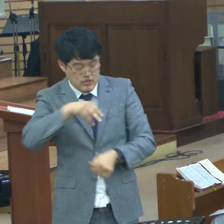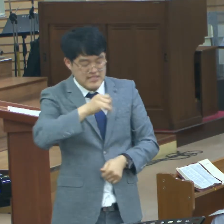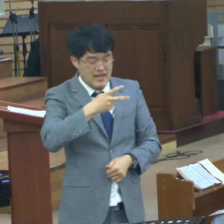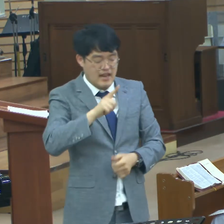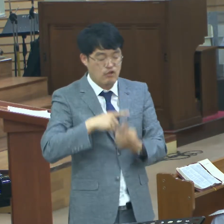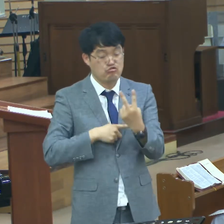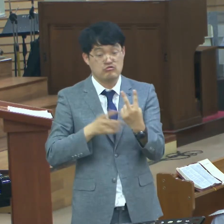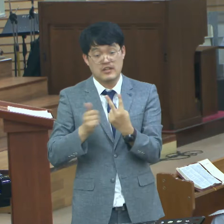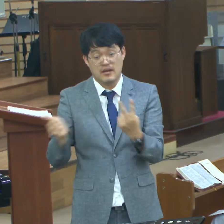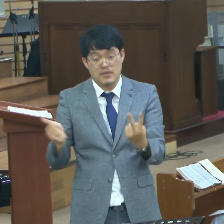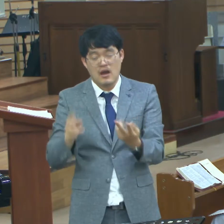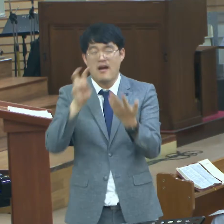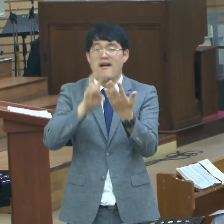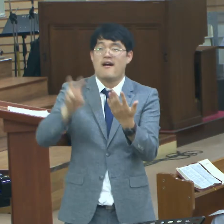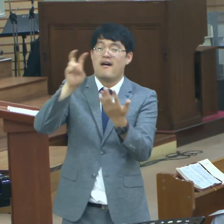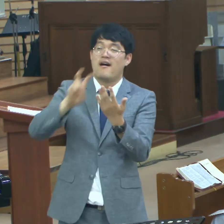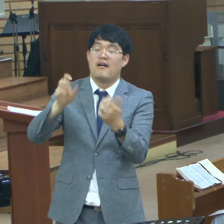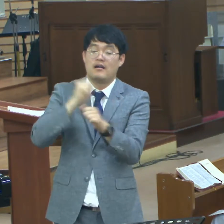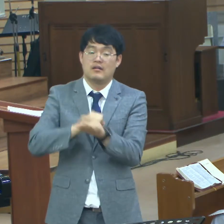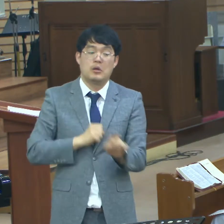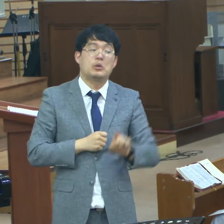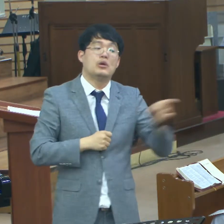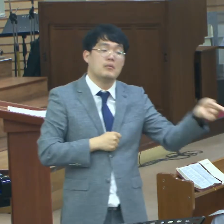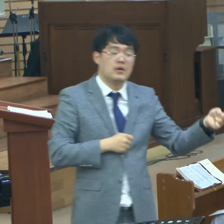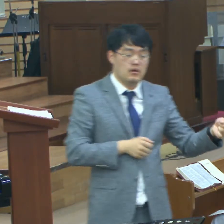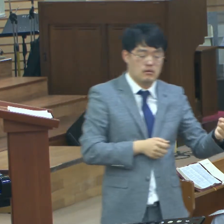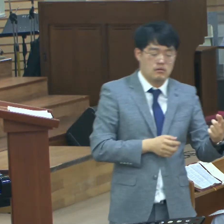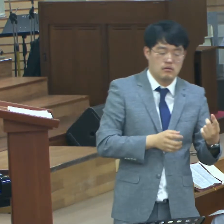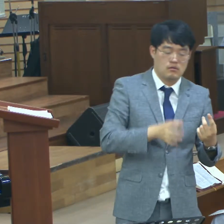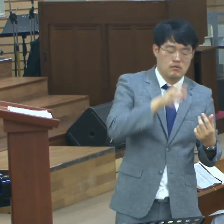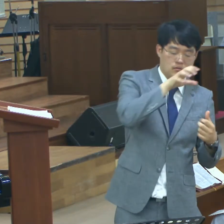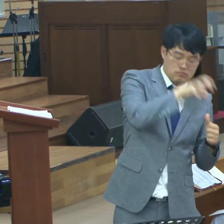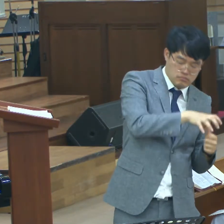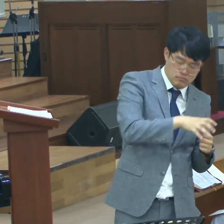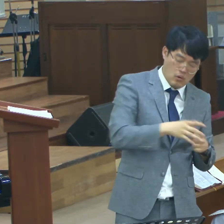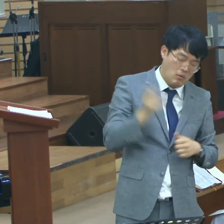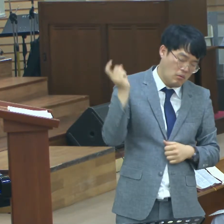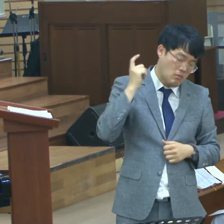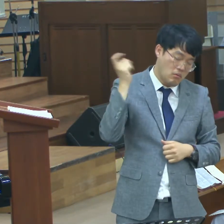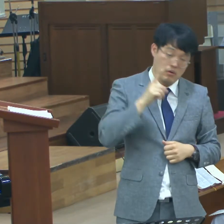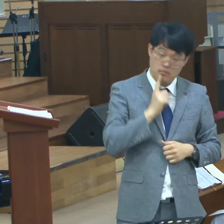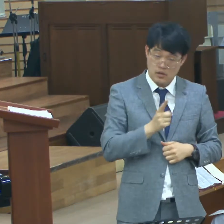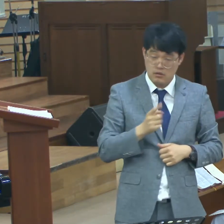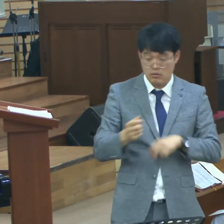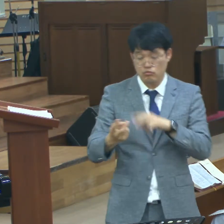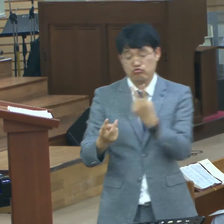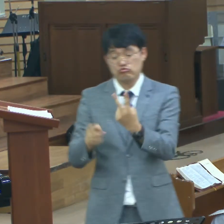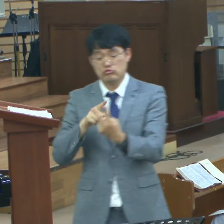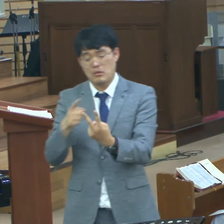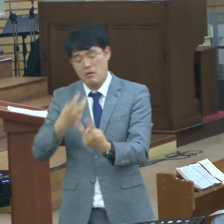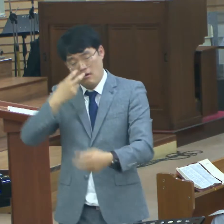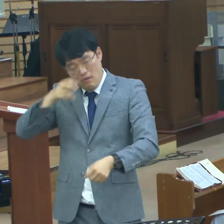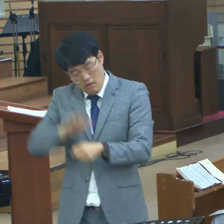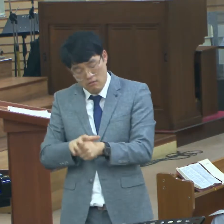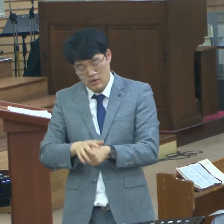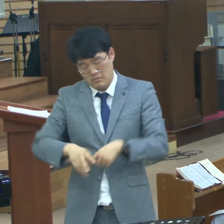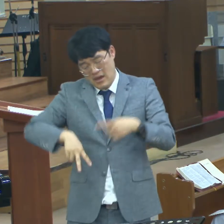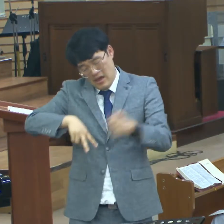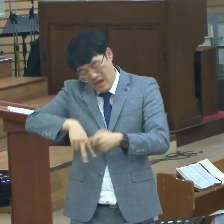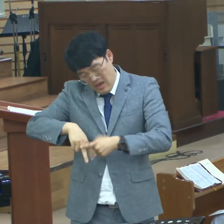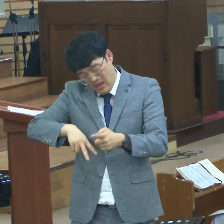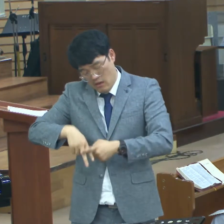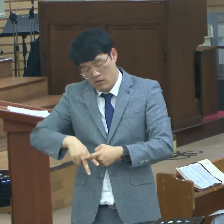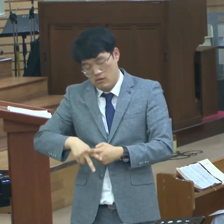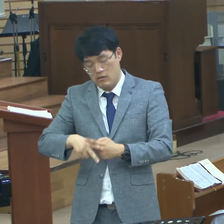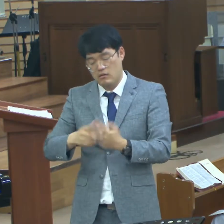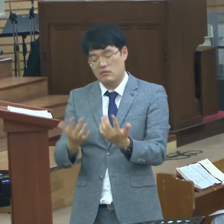찬송하며 죄수들이 듣더라. 여러분, 너무 힘든 상황에 매를 맞았어요. 억울하게 감옥에 갇혔어요. 근데